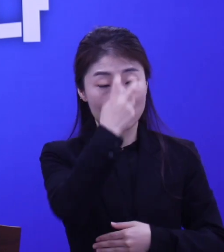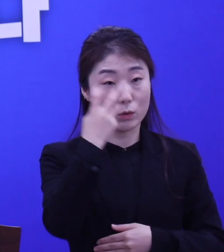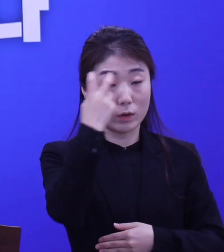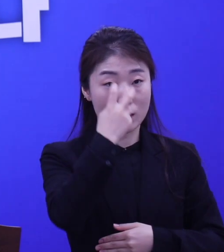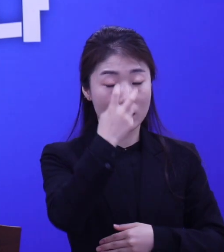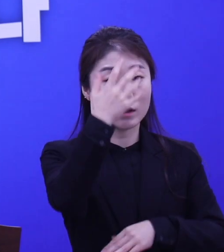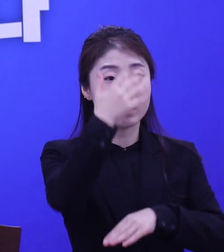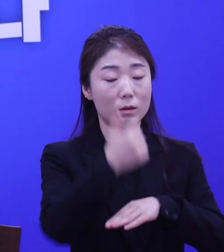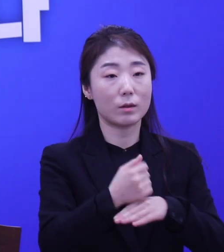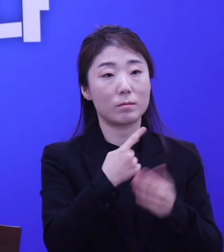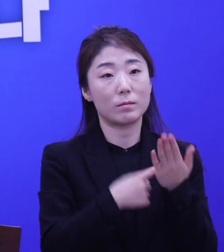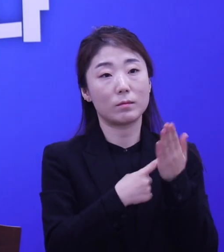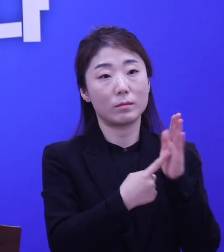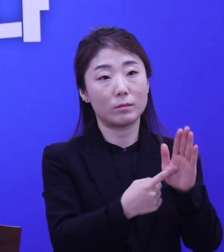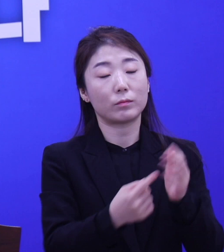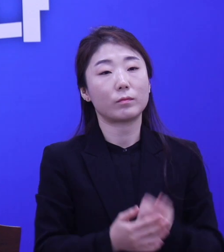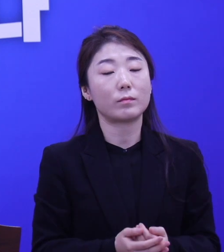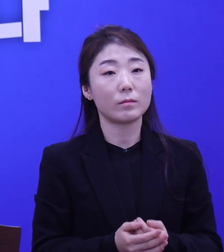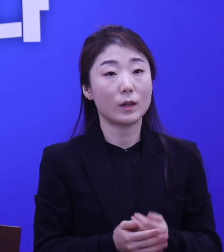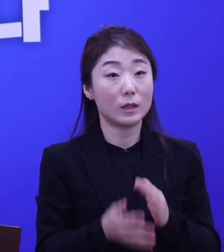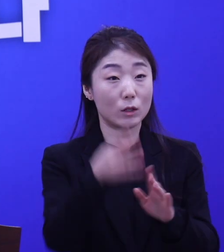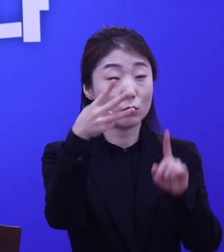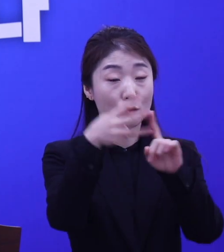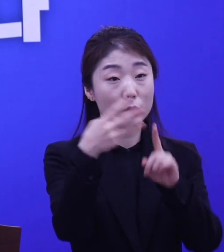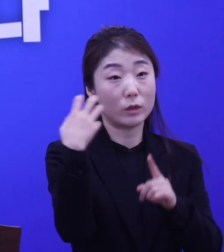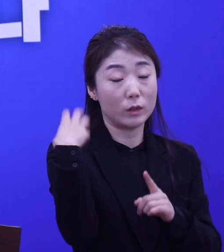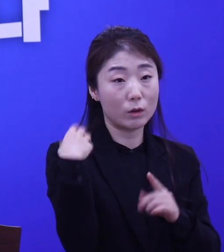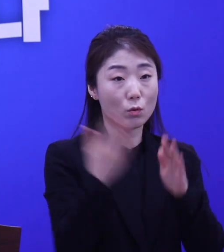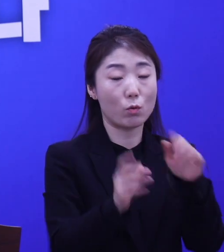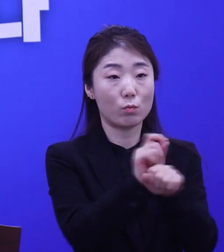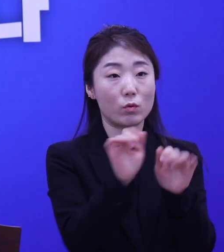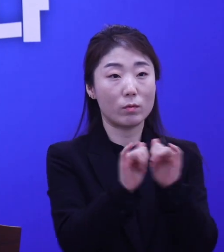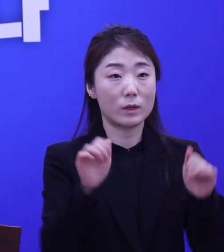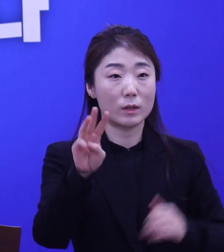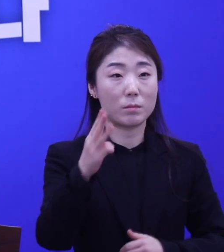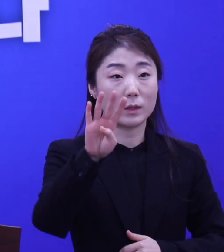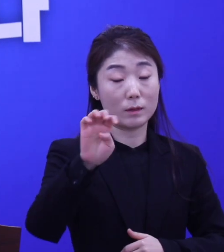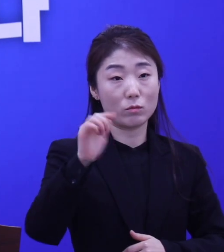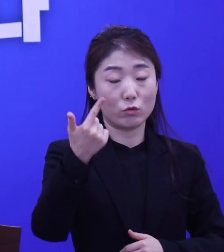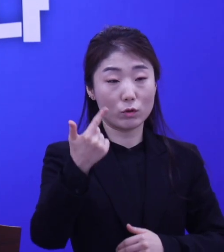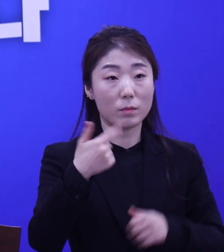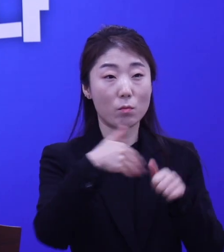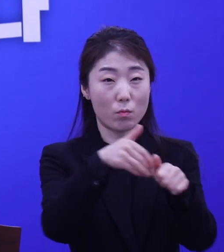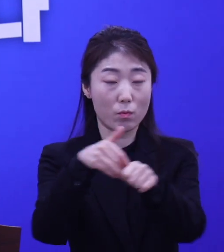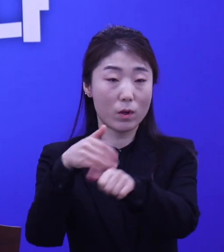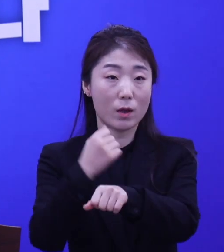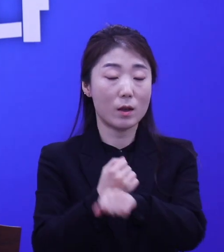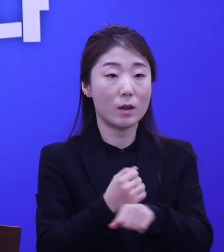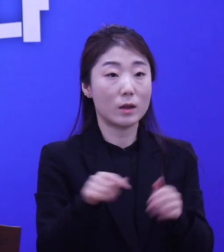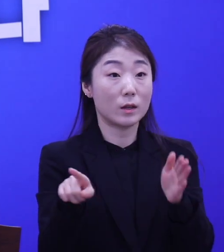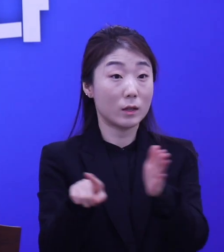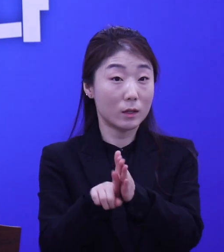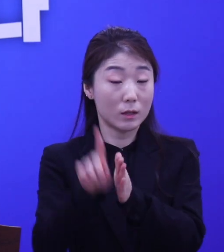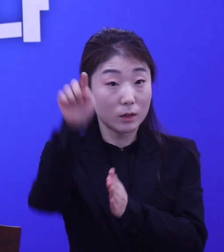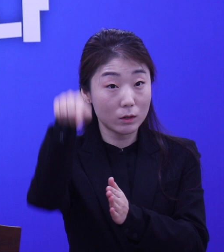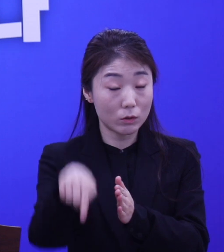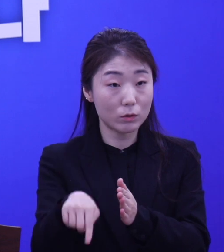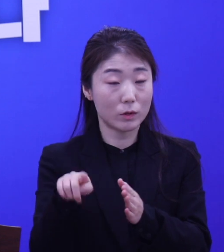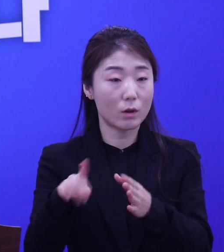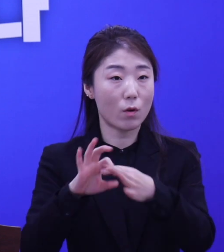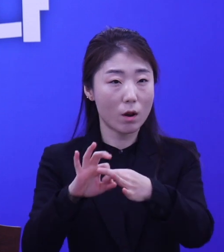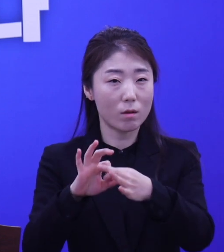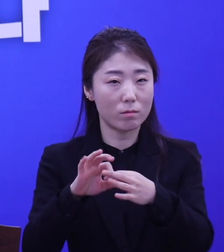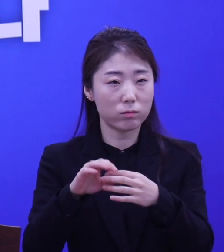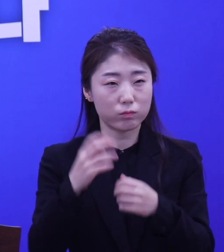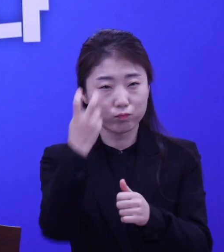말씀드리겠습니다. 시군 전담 공무원 346명을 투입해 신천지 신도와 교육생에 대한